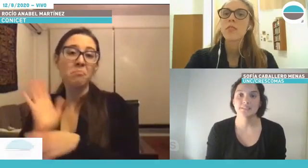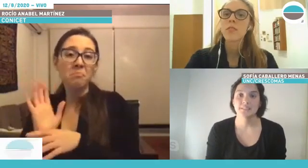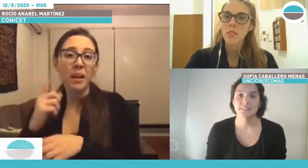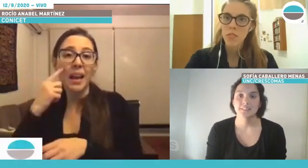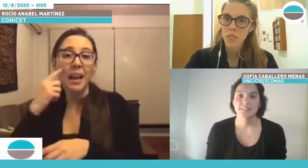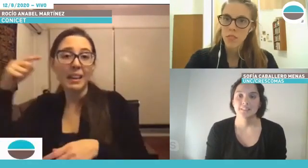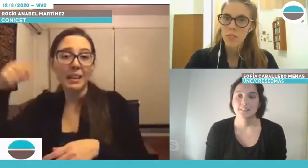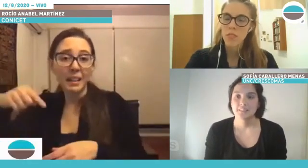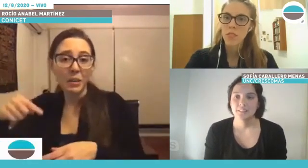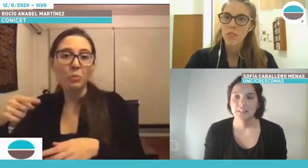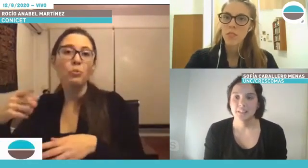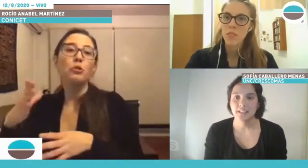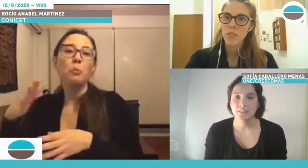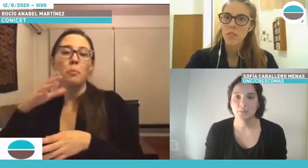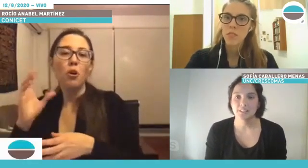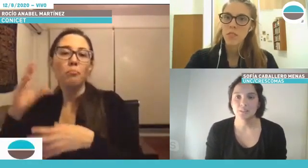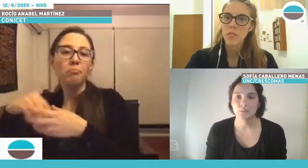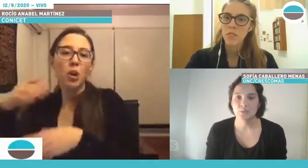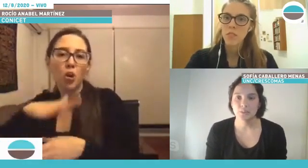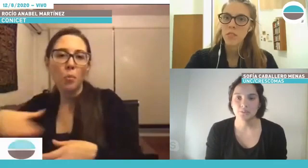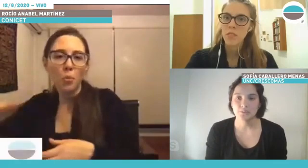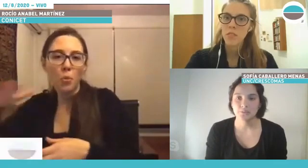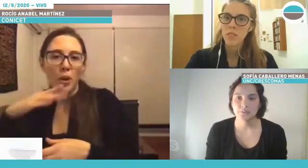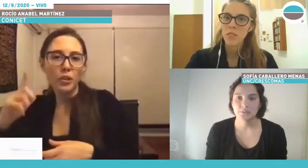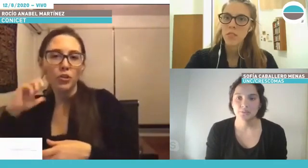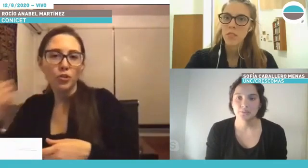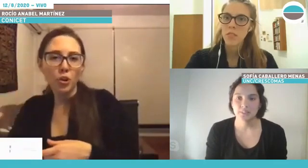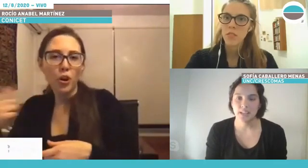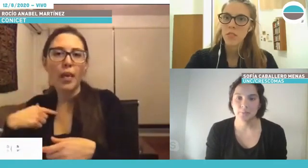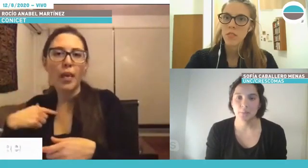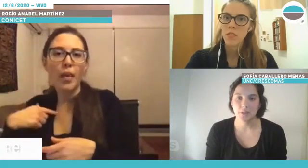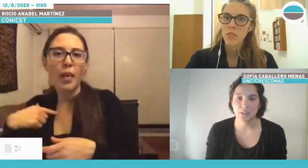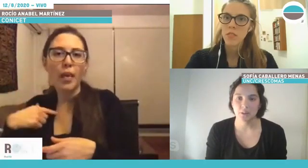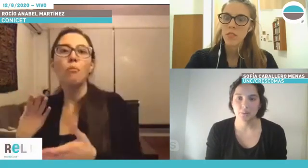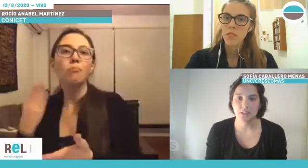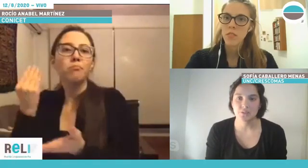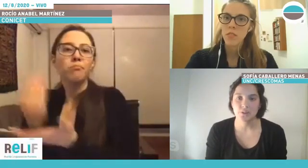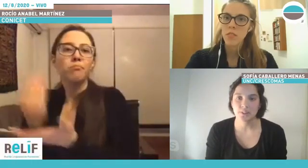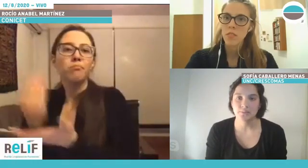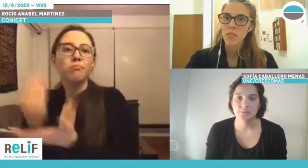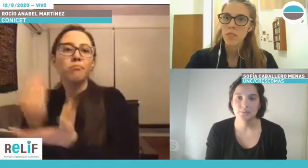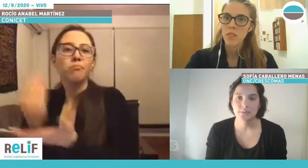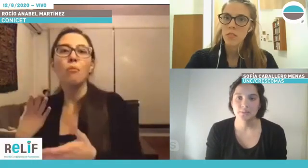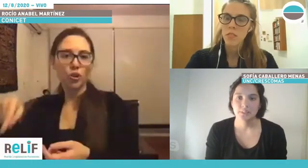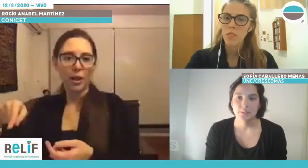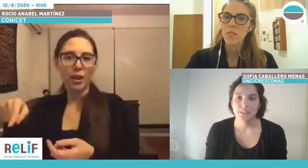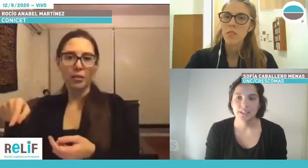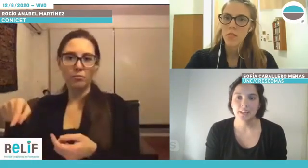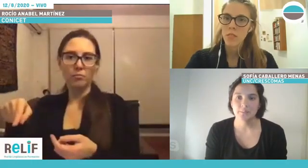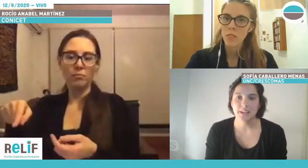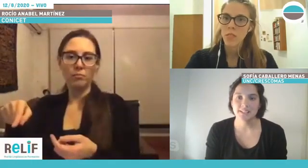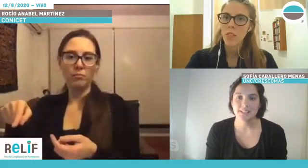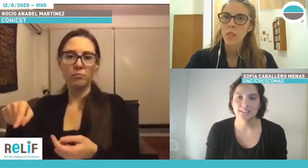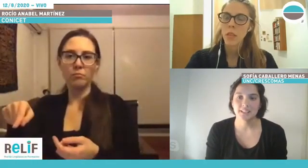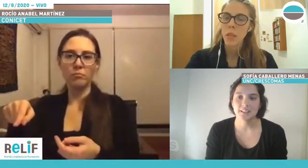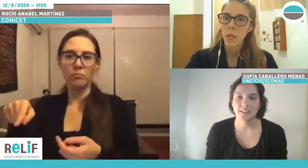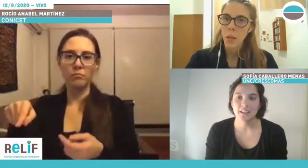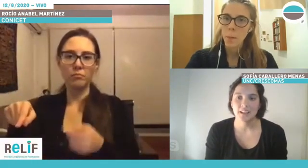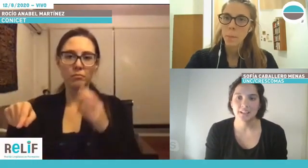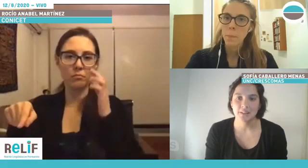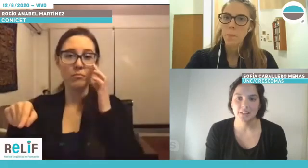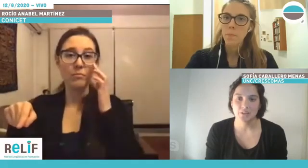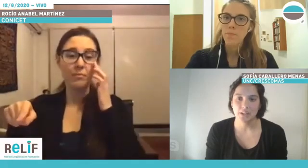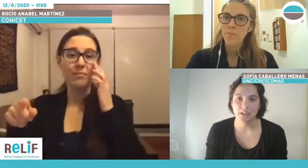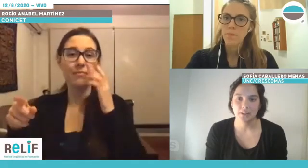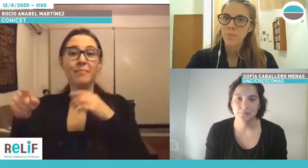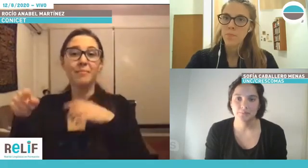es una institución propia de la comunidad sorda que representa